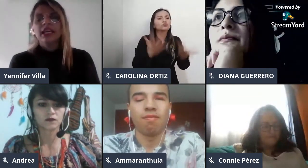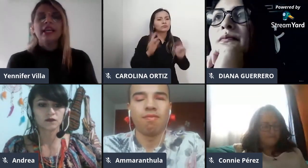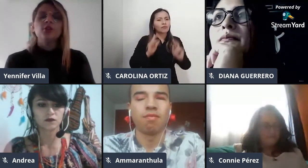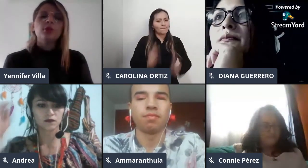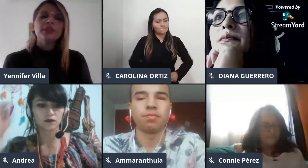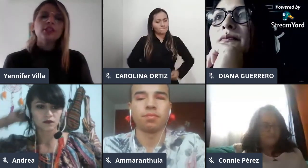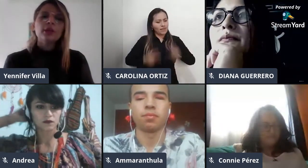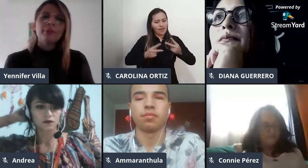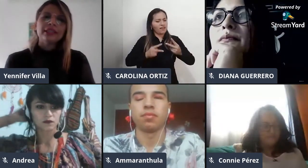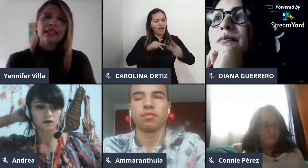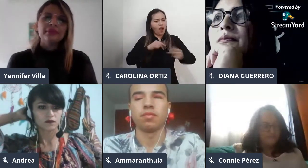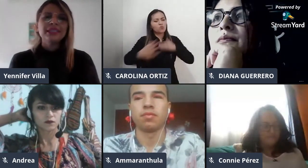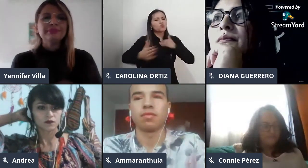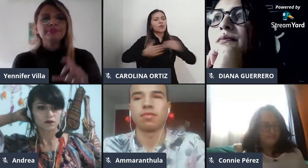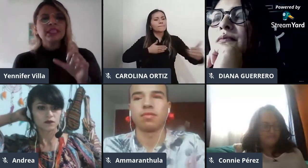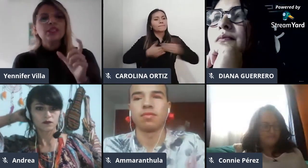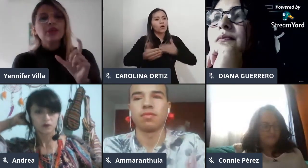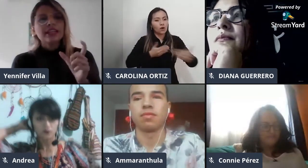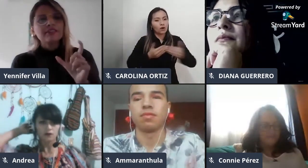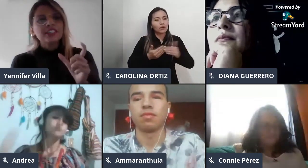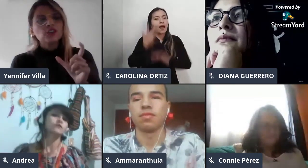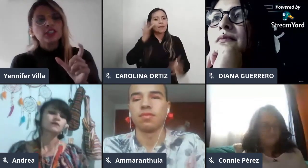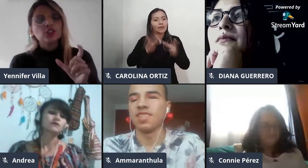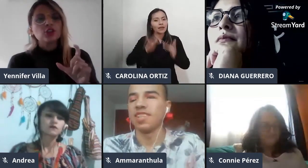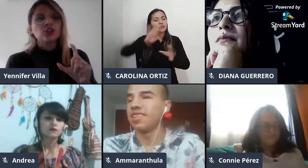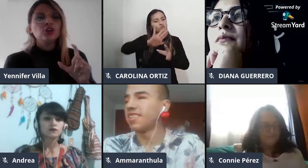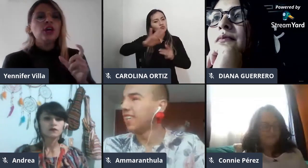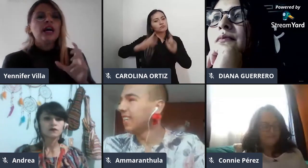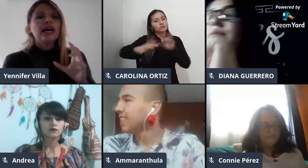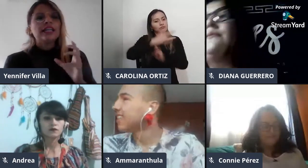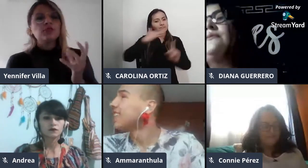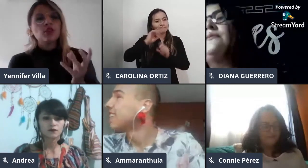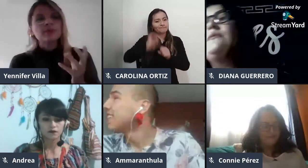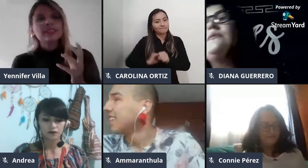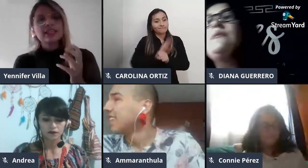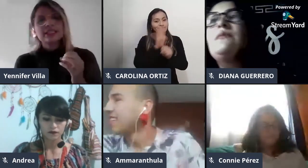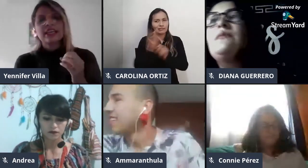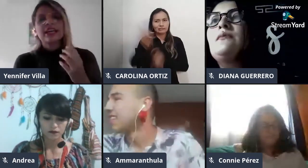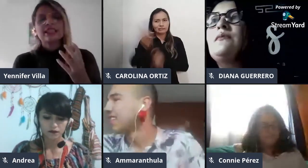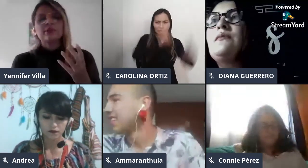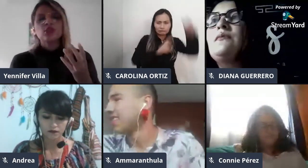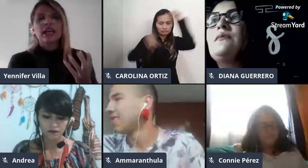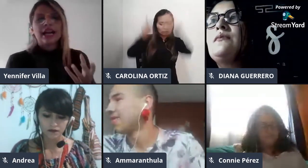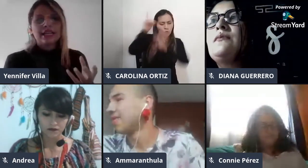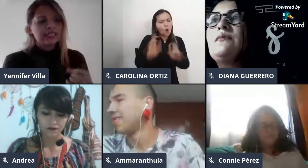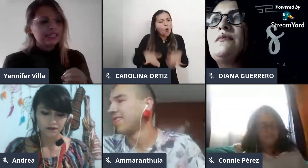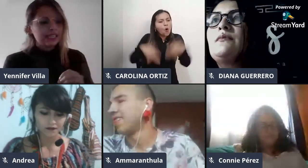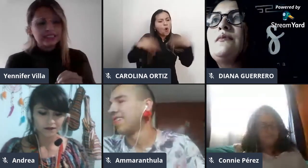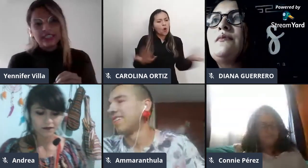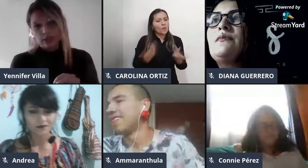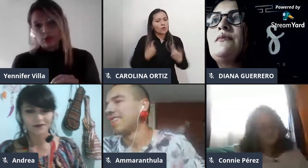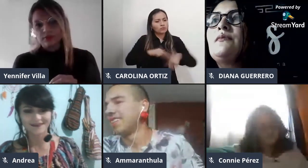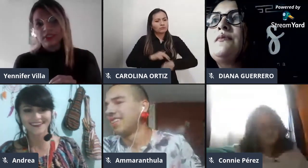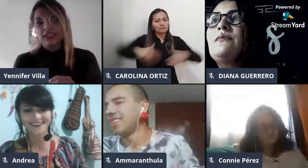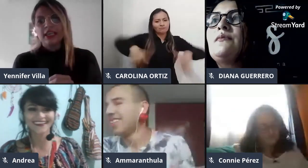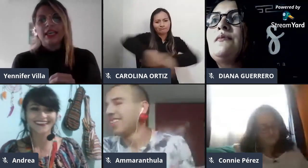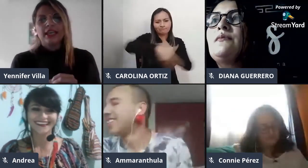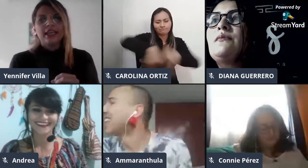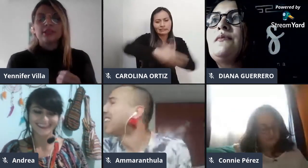importan en un momento de pandemia y una reflexión en torno a las formas en las que encarnamos la calle y el